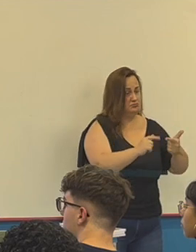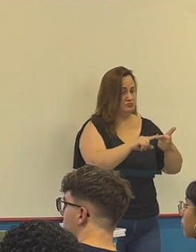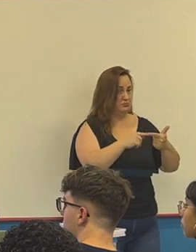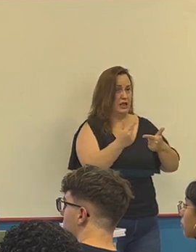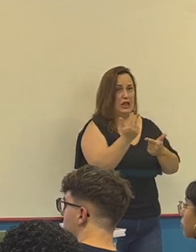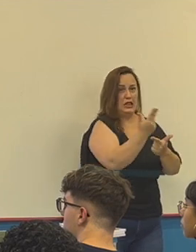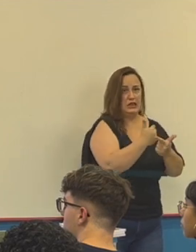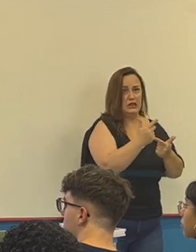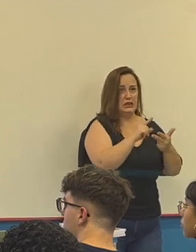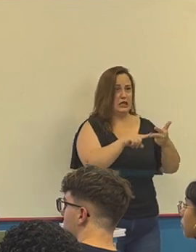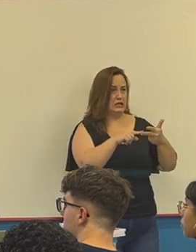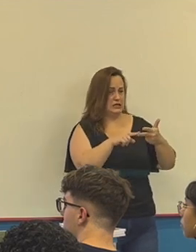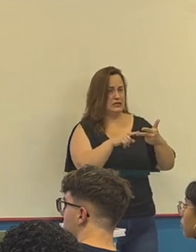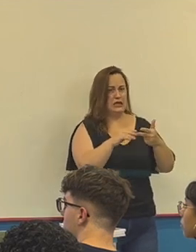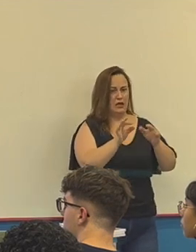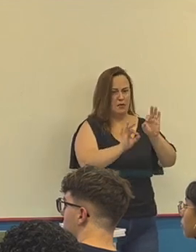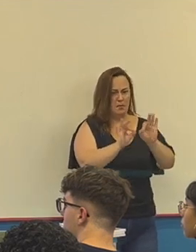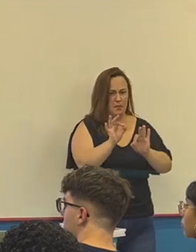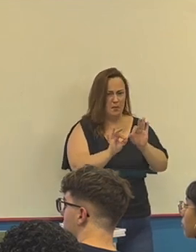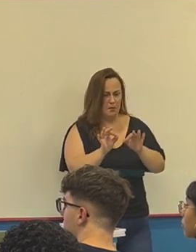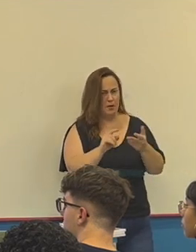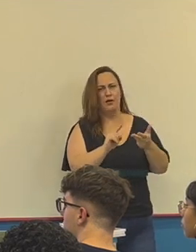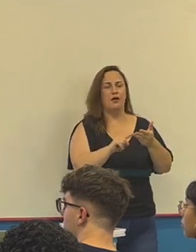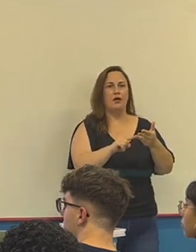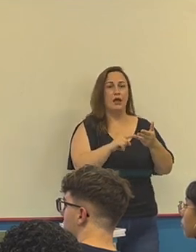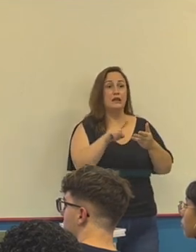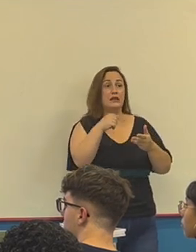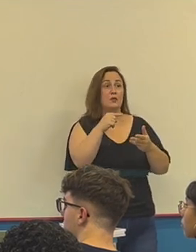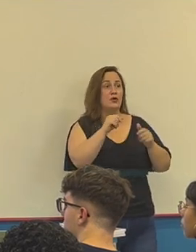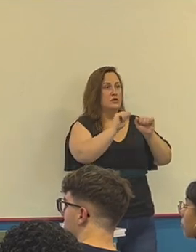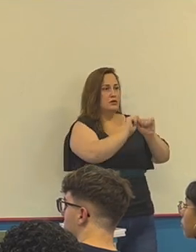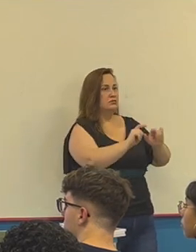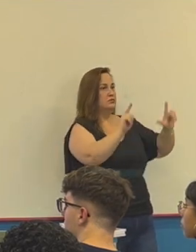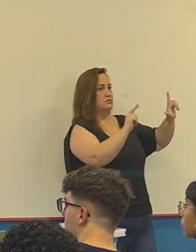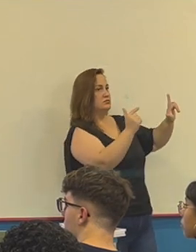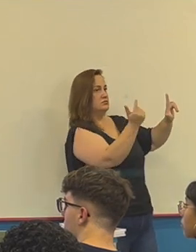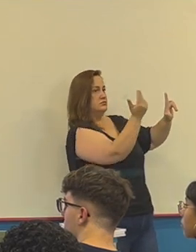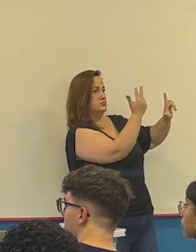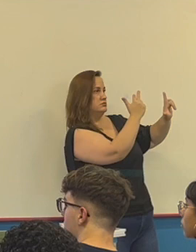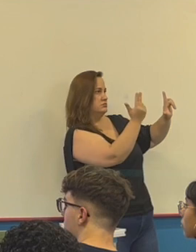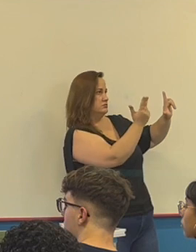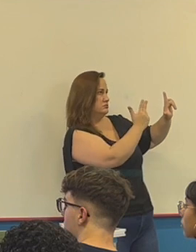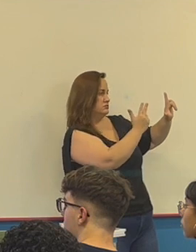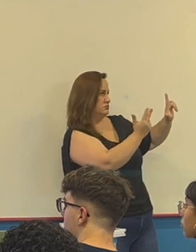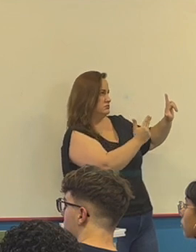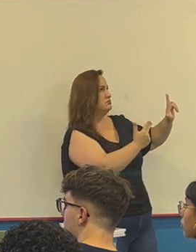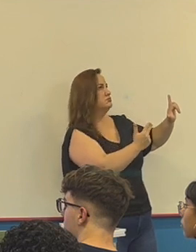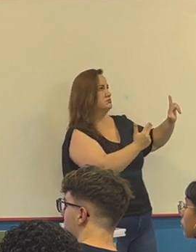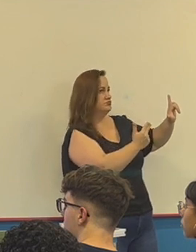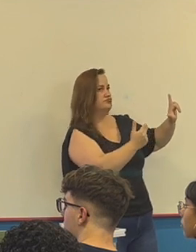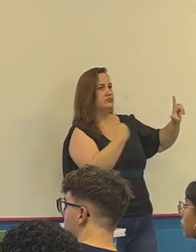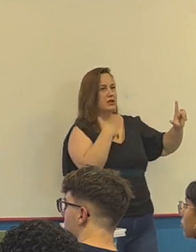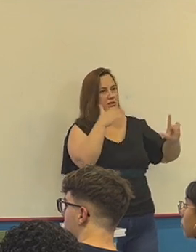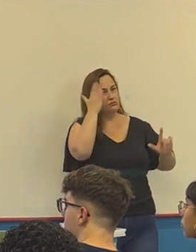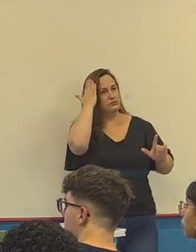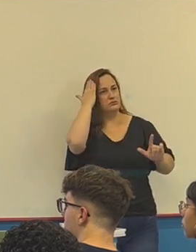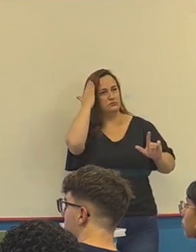e a pintura veio aparecendo com o tempo, assim, eu vou mostrar mais ou menos minha trajetória, e vocês vão entender